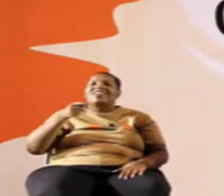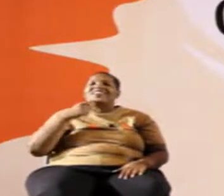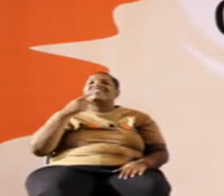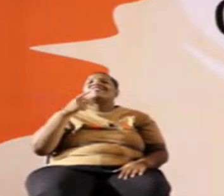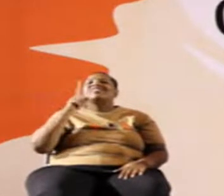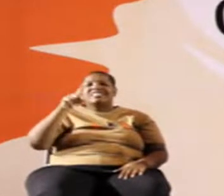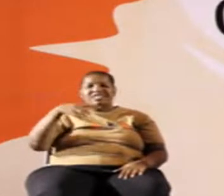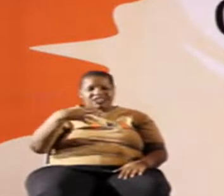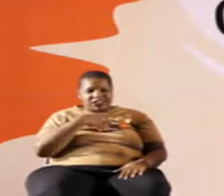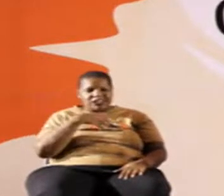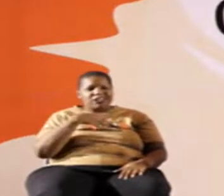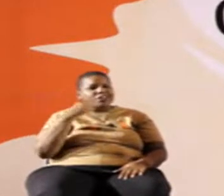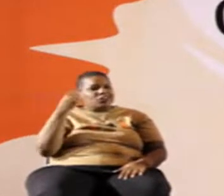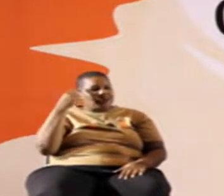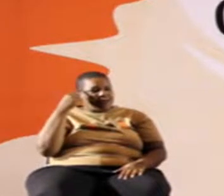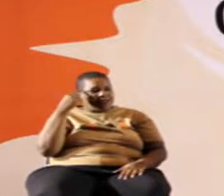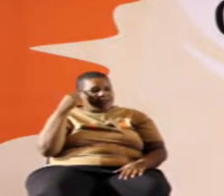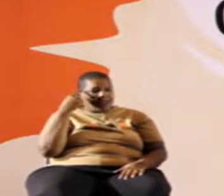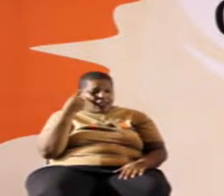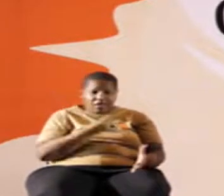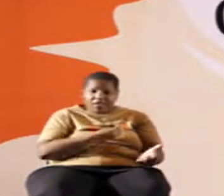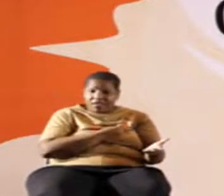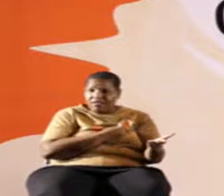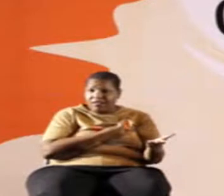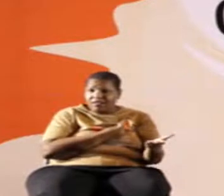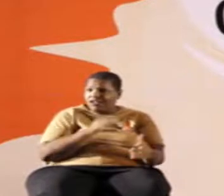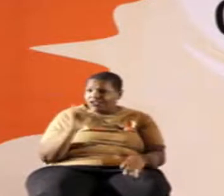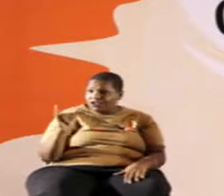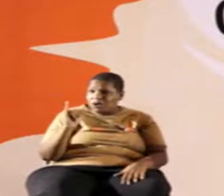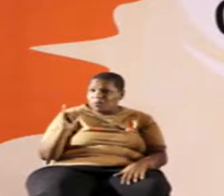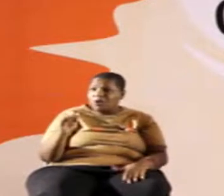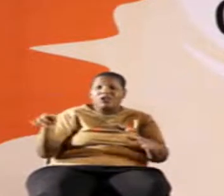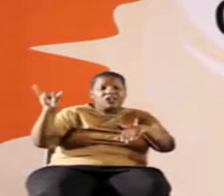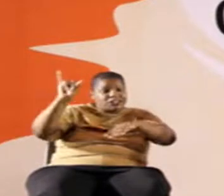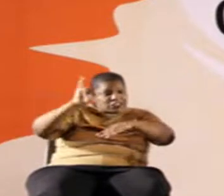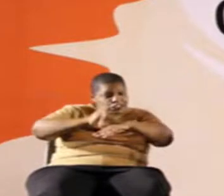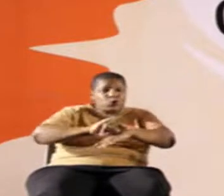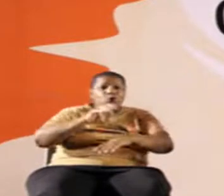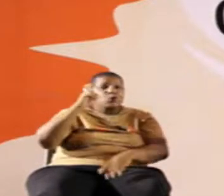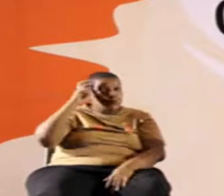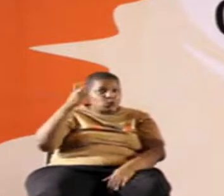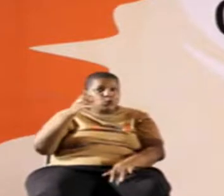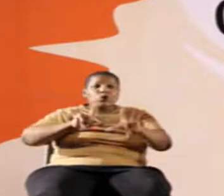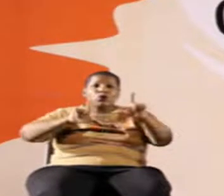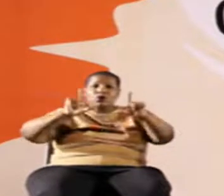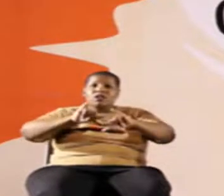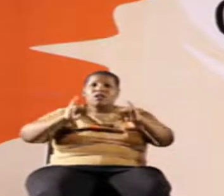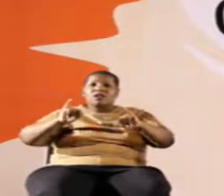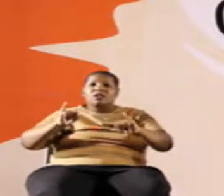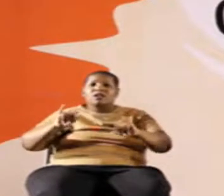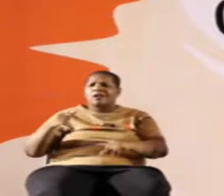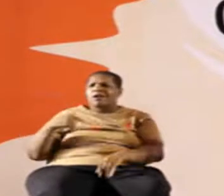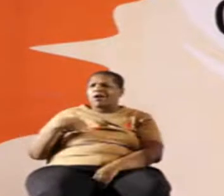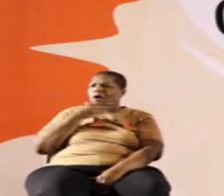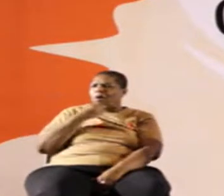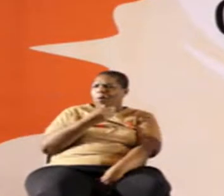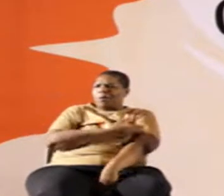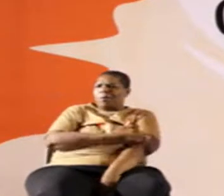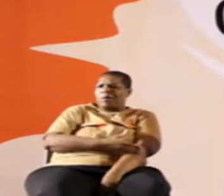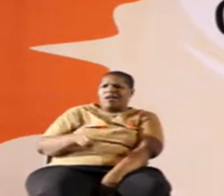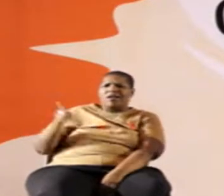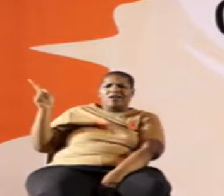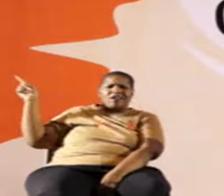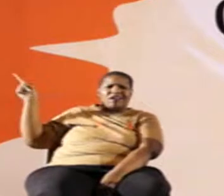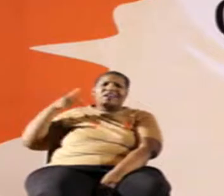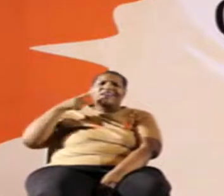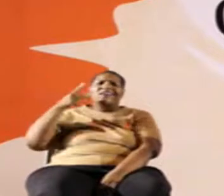esse modo de pensar e agir existe e importa, e está no centro da cultura midiática. Aquele negócio que o homem branco manda o tempo